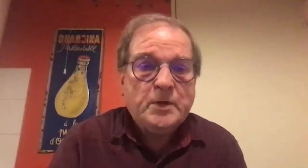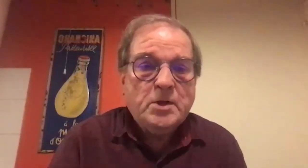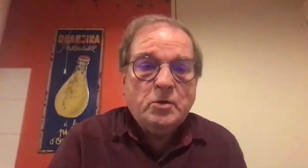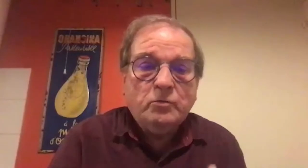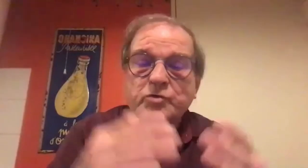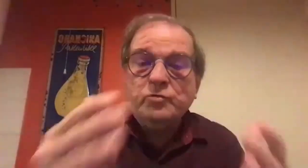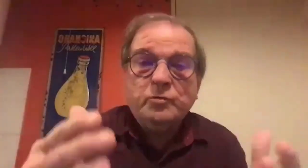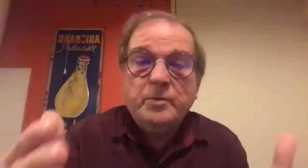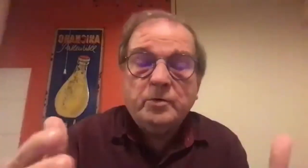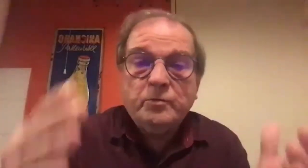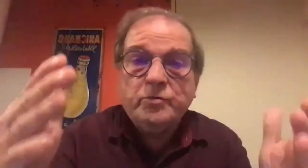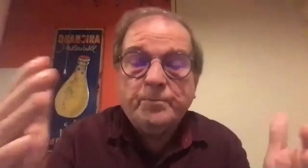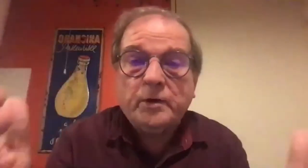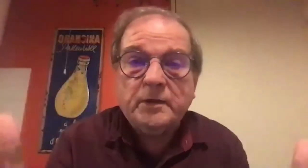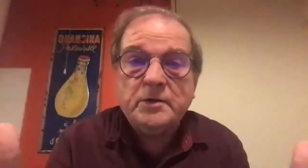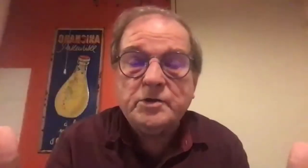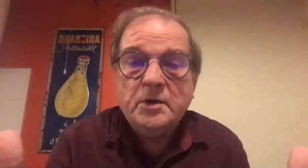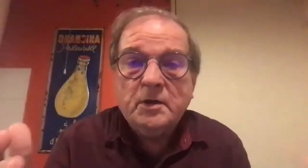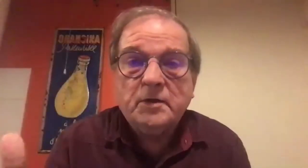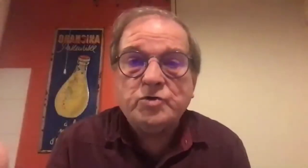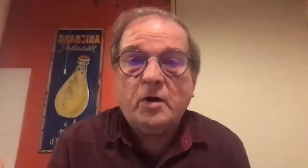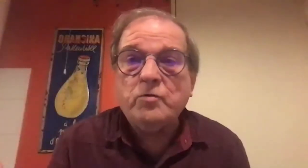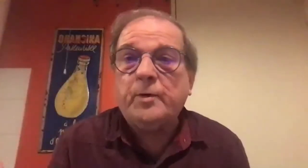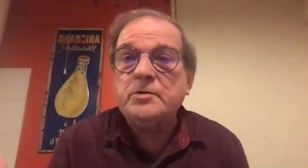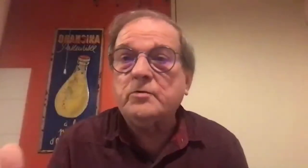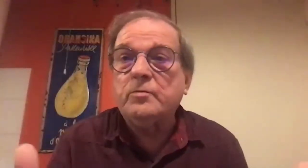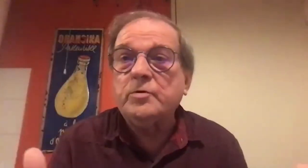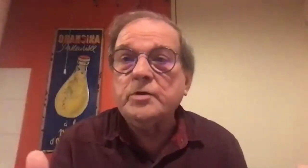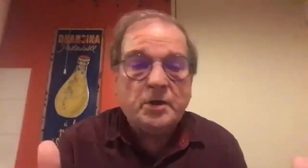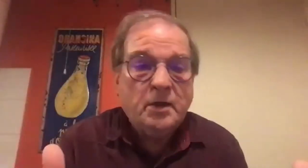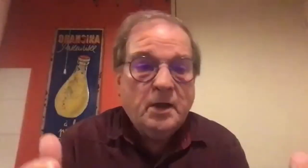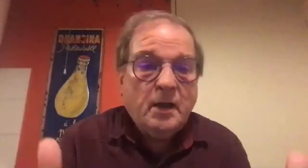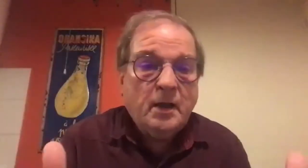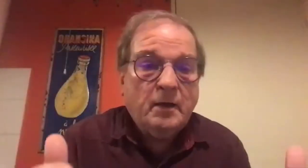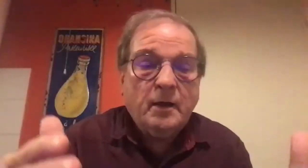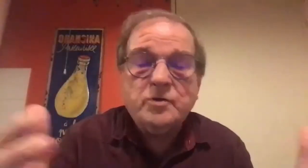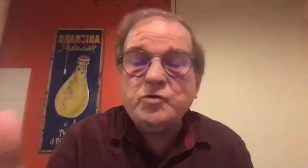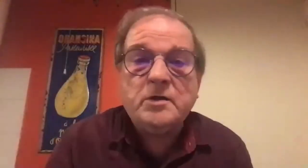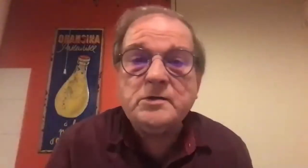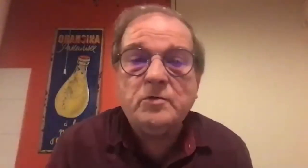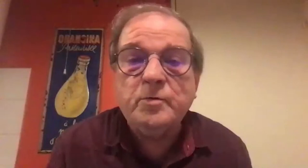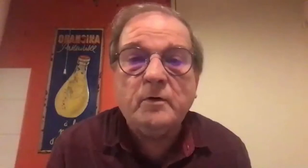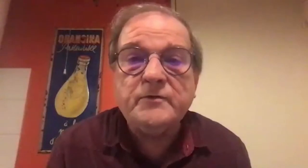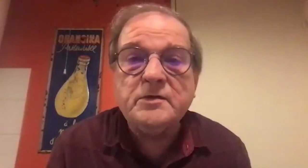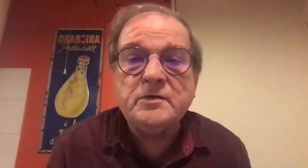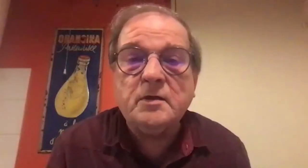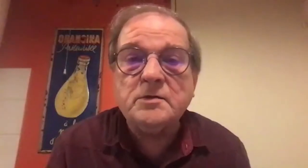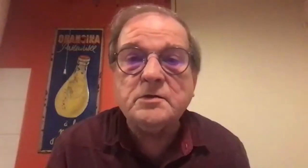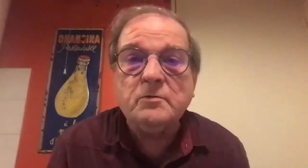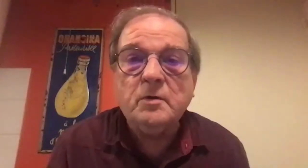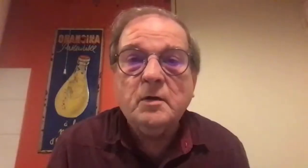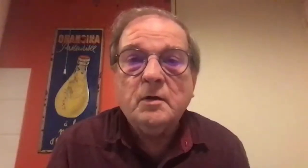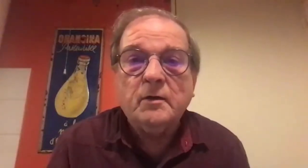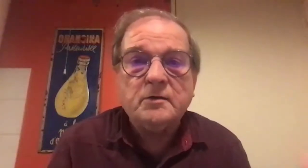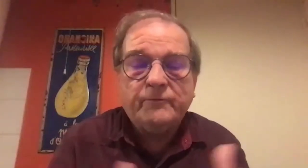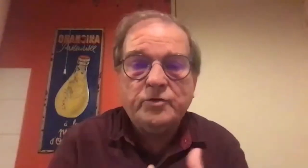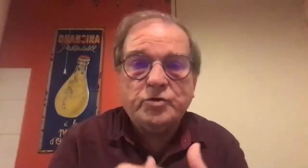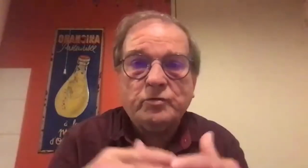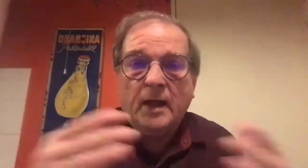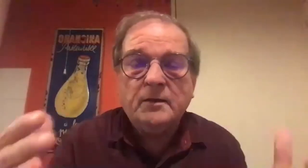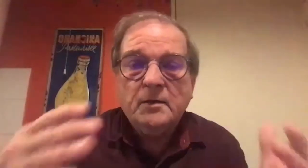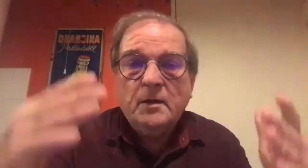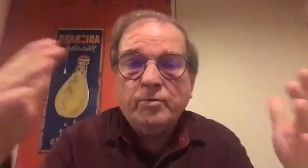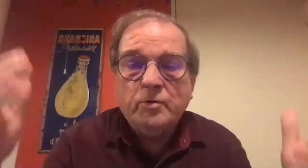Soviética. Um segundo momento muito importante da história do Partido Comunista é a insurreição de 1935, né, que já